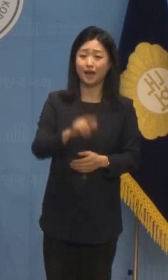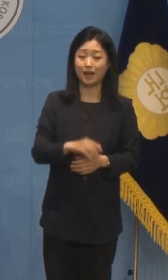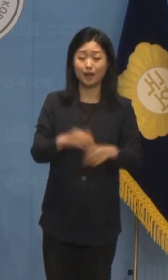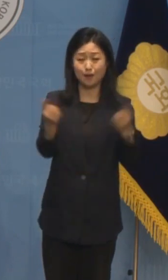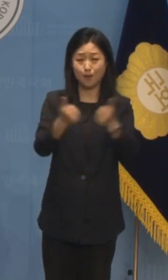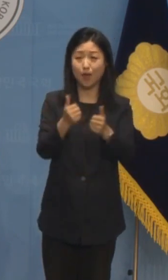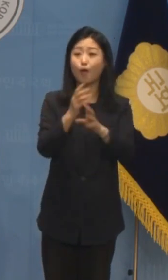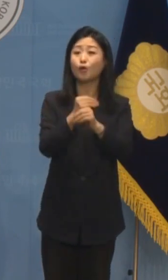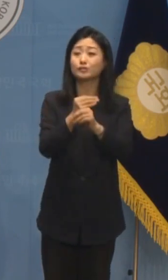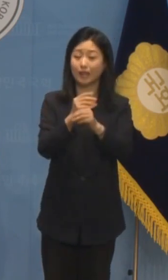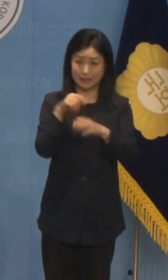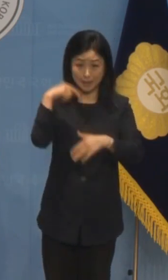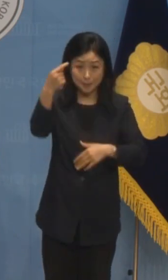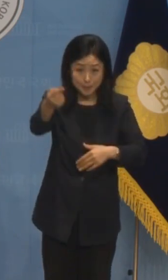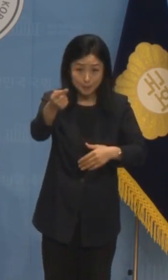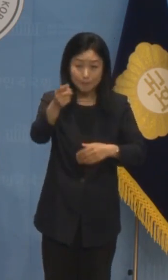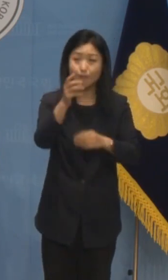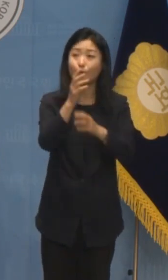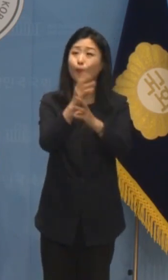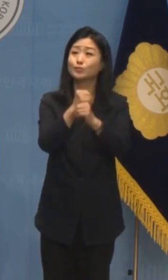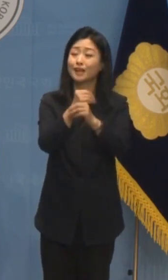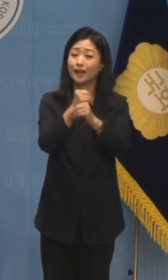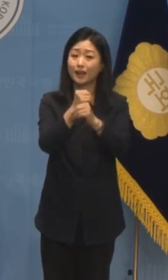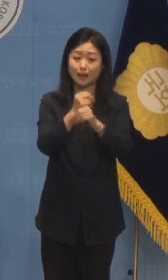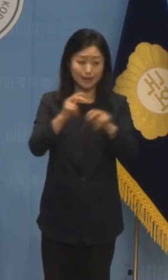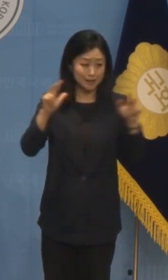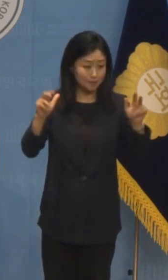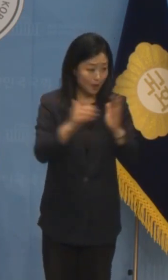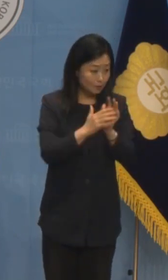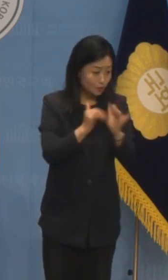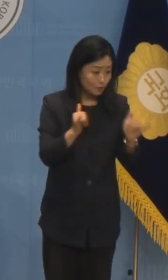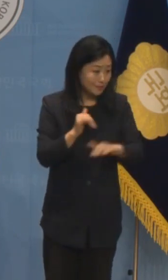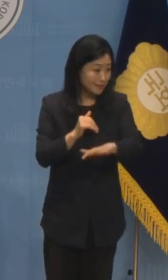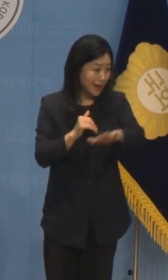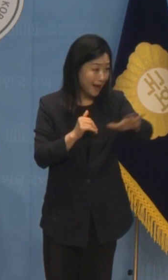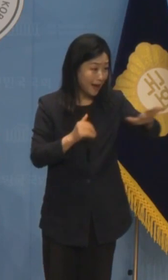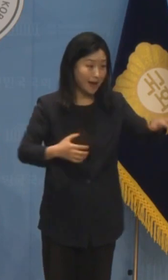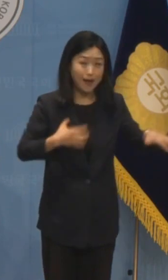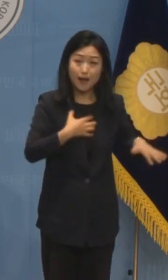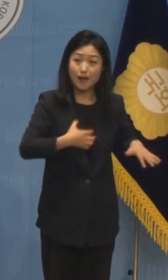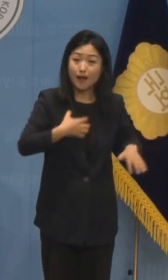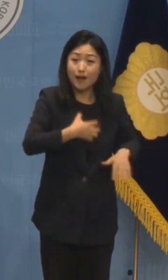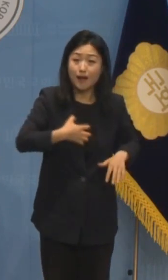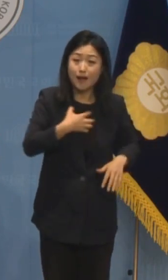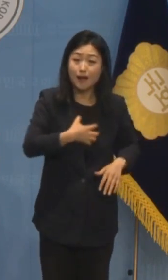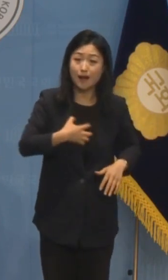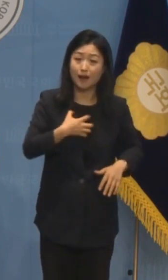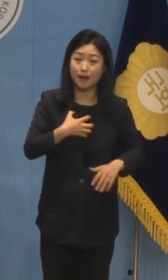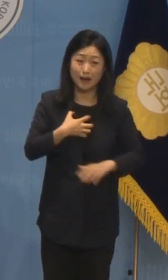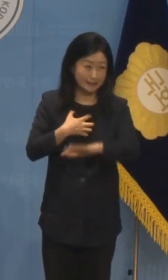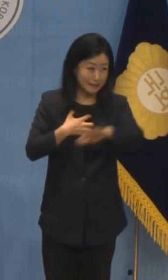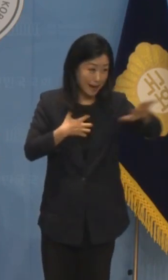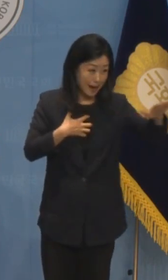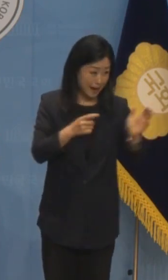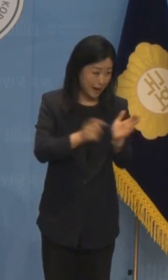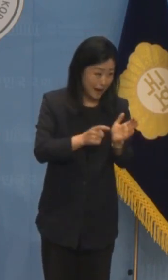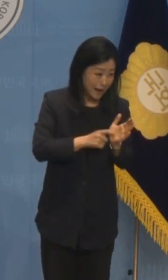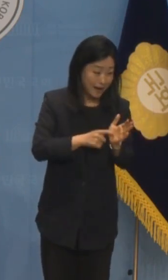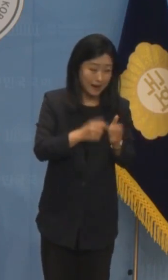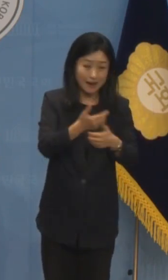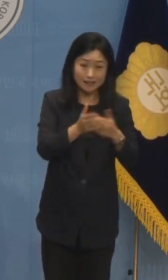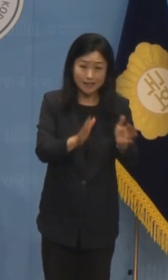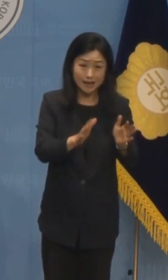협의는 다음에 하겠다는데 그 사이에 얼마나 많은 국민들이 고통 속에 살고 얼마나 많은 응급 환자가 제때 치료받지